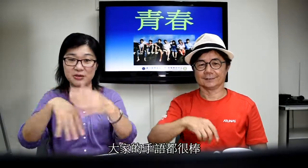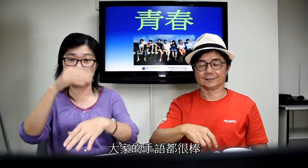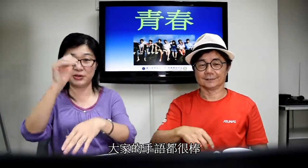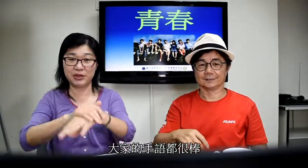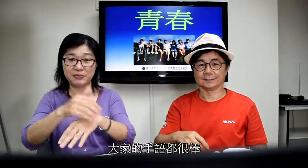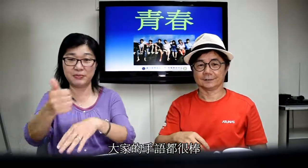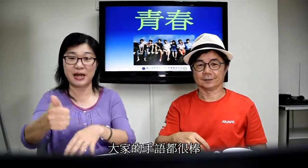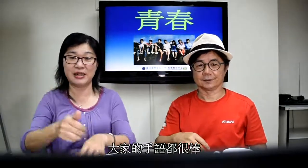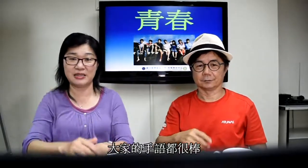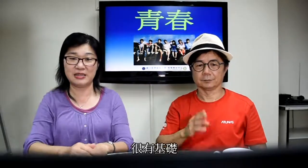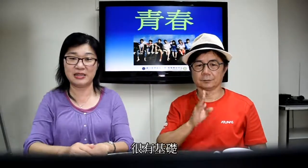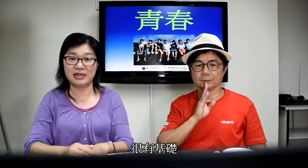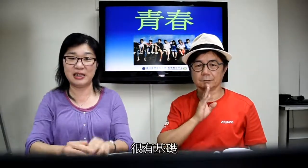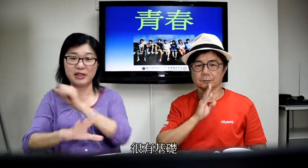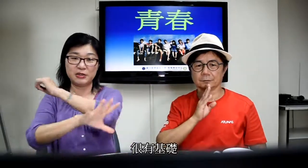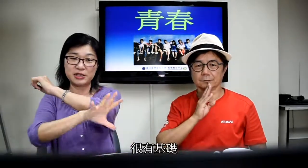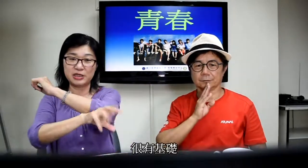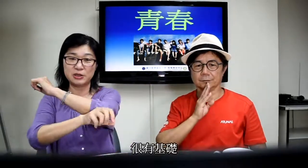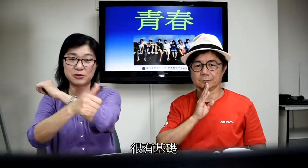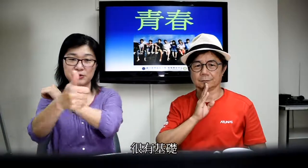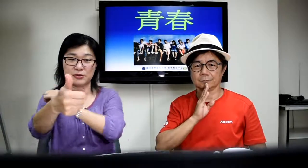都很棒，很有基础。